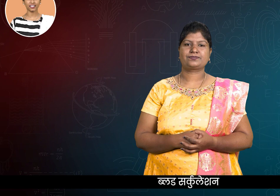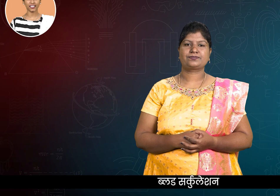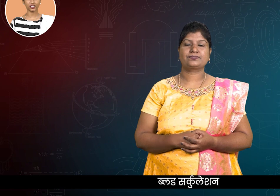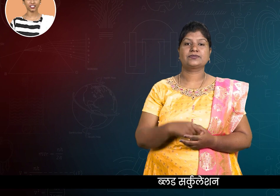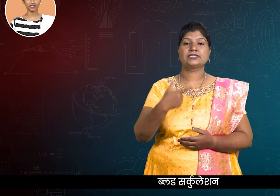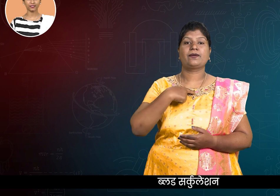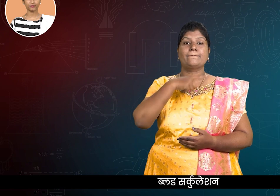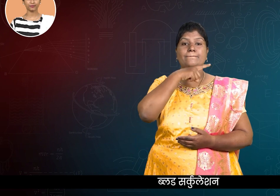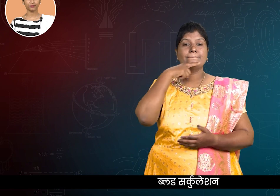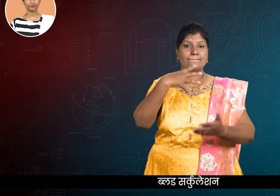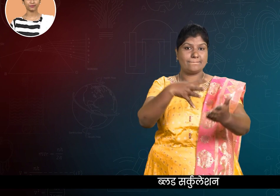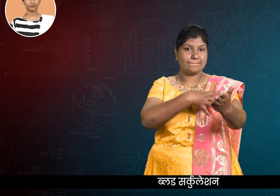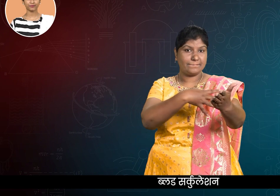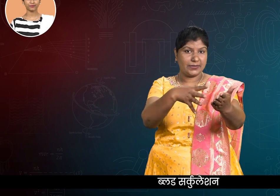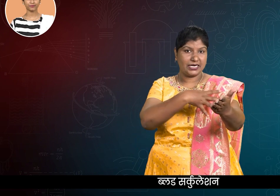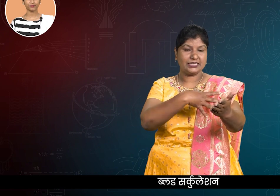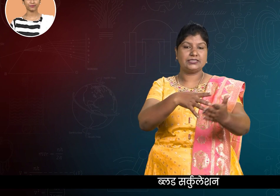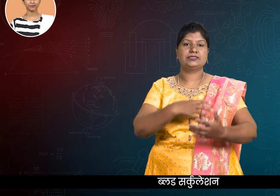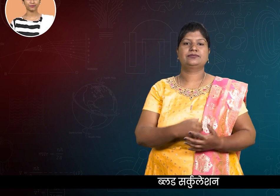ब्लड सर्कुलेशन,